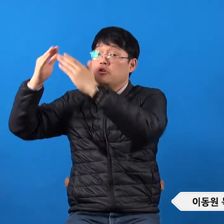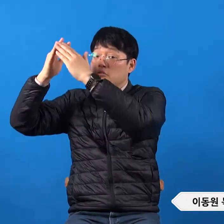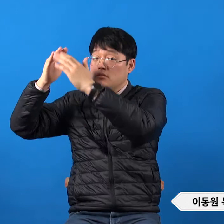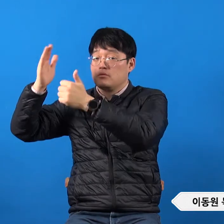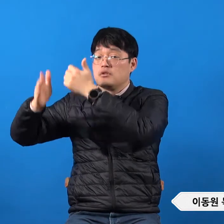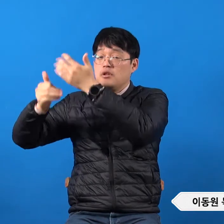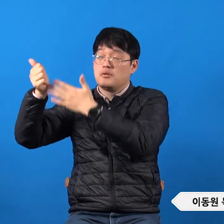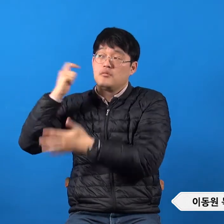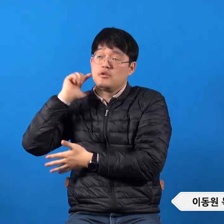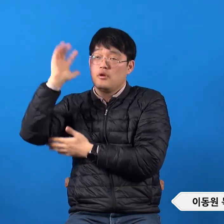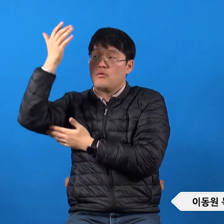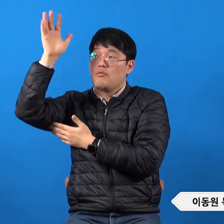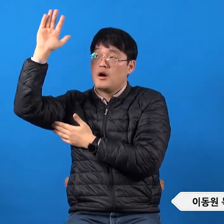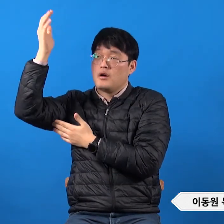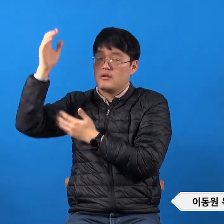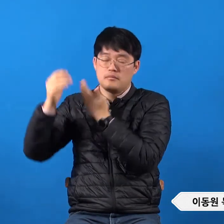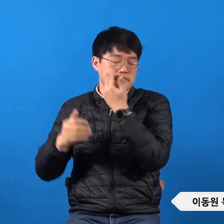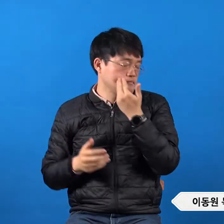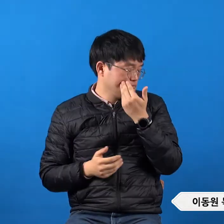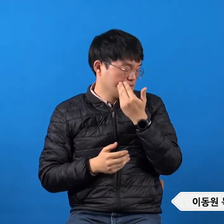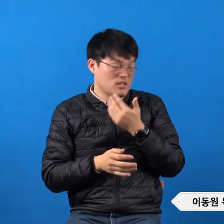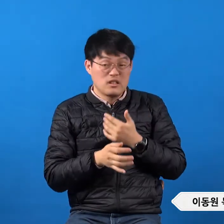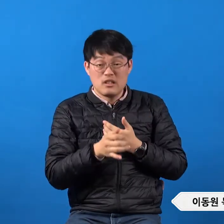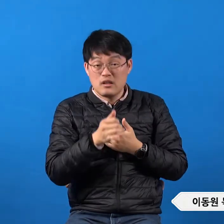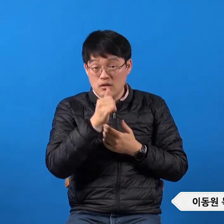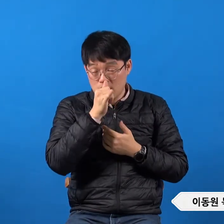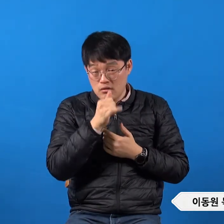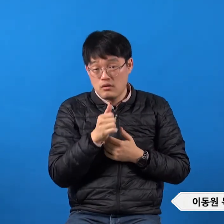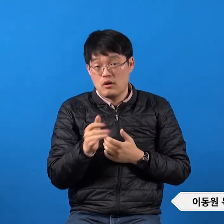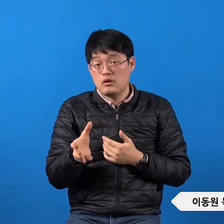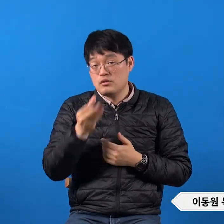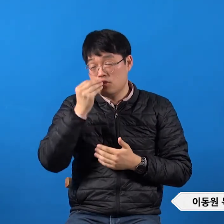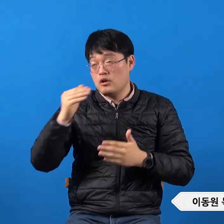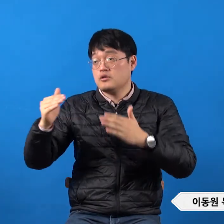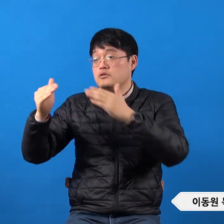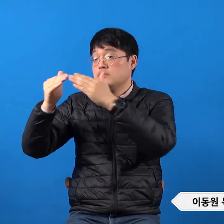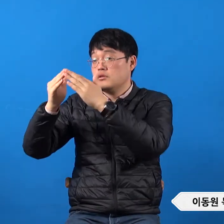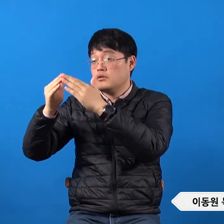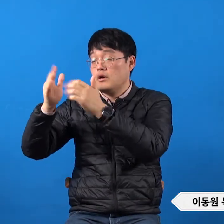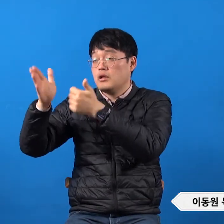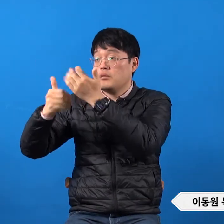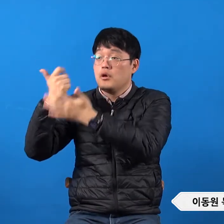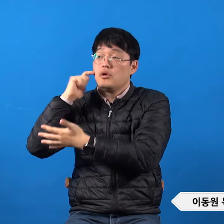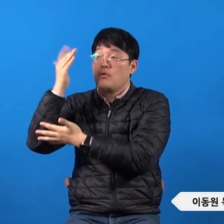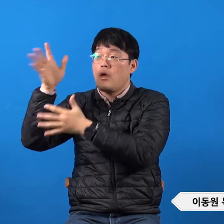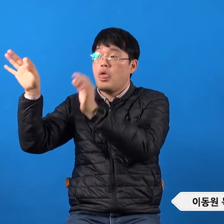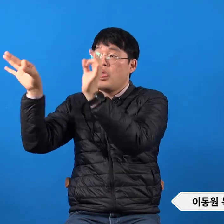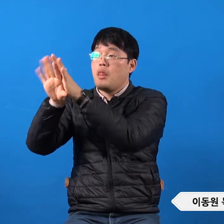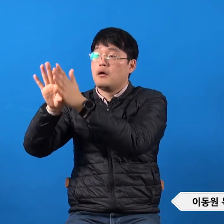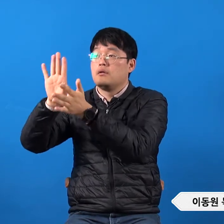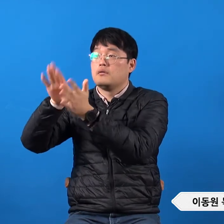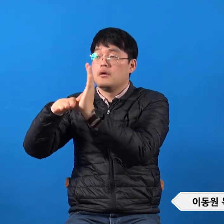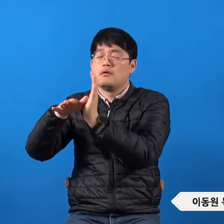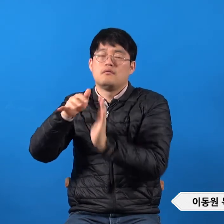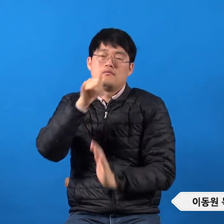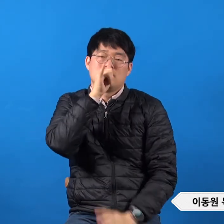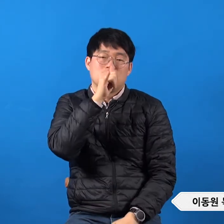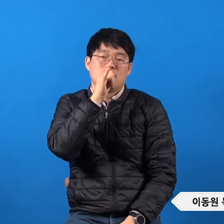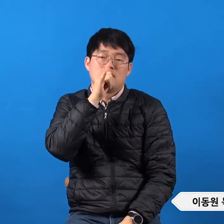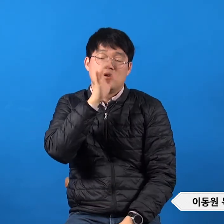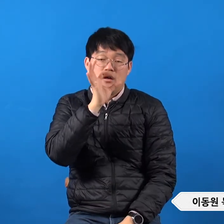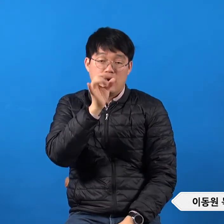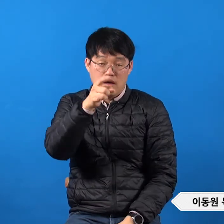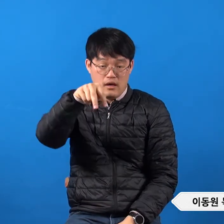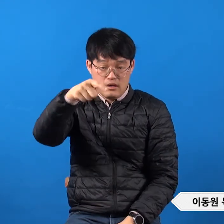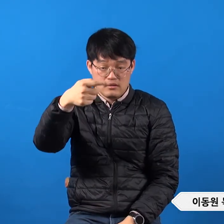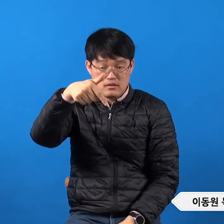영광을 외면했던 적이 있어요. 성전에서 일어나는 최대의 비극이 있다면 영광이 성전에서 떠나는 것입니다.